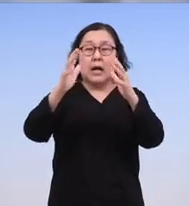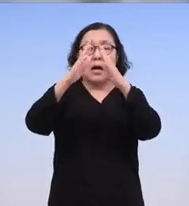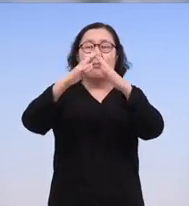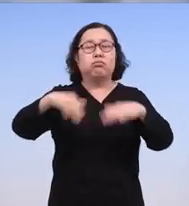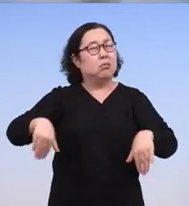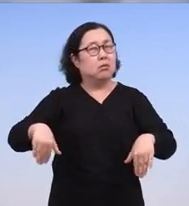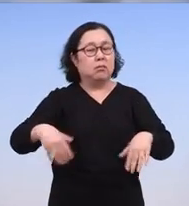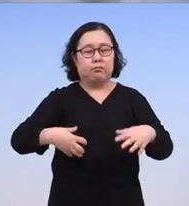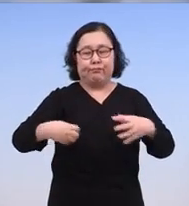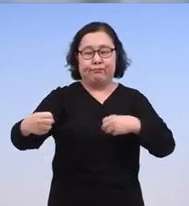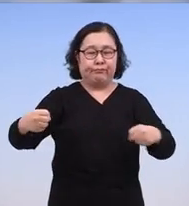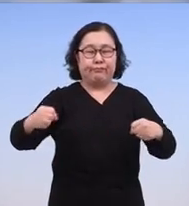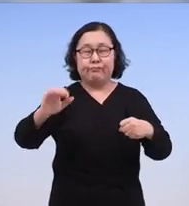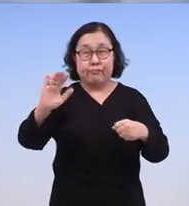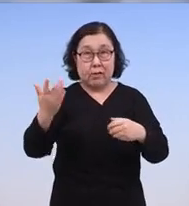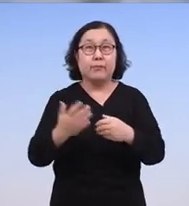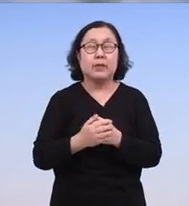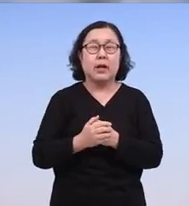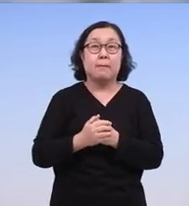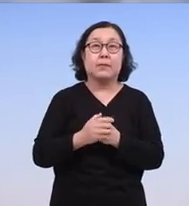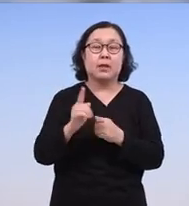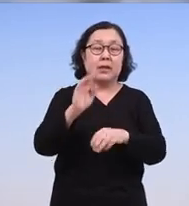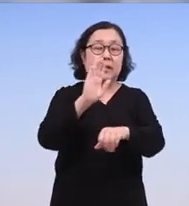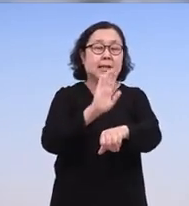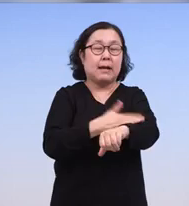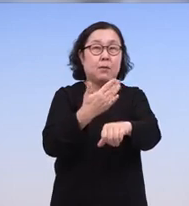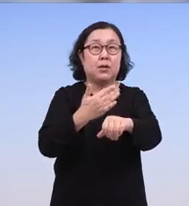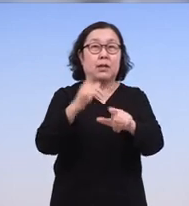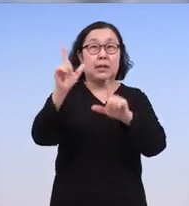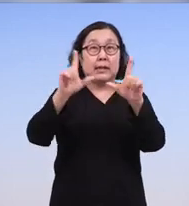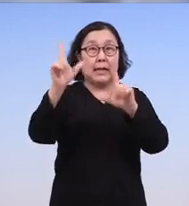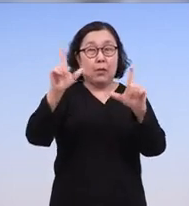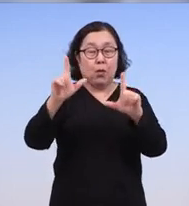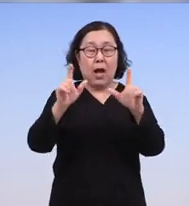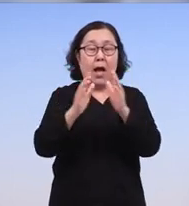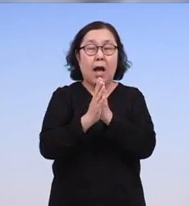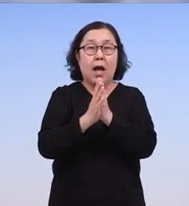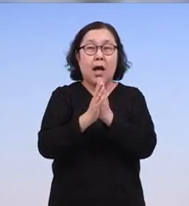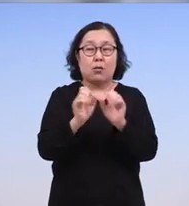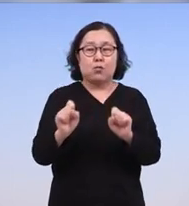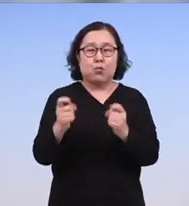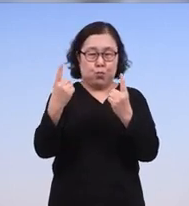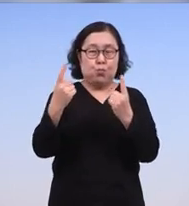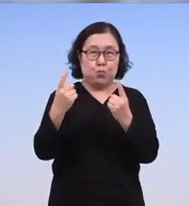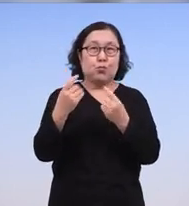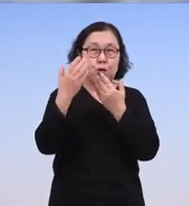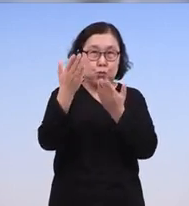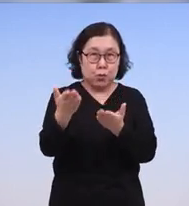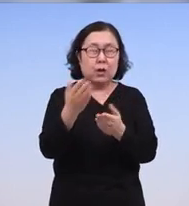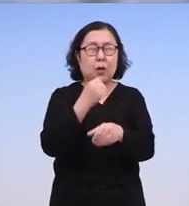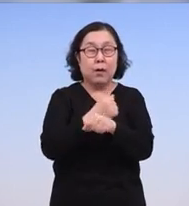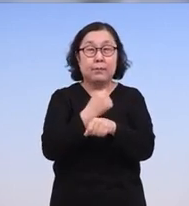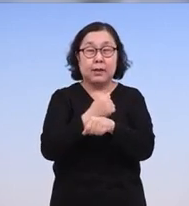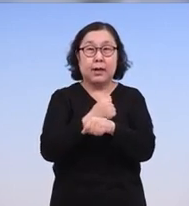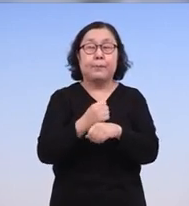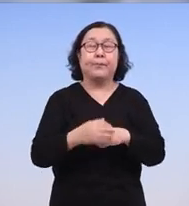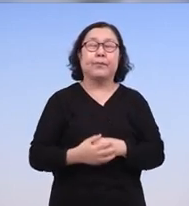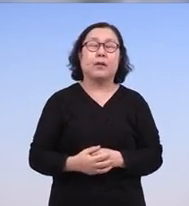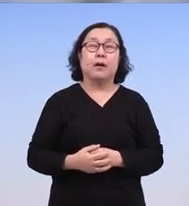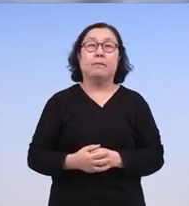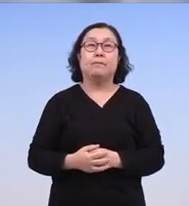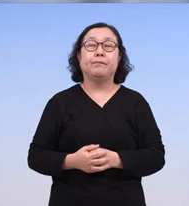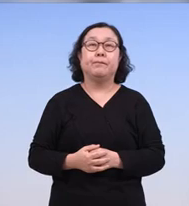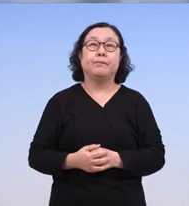제국이 무너지는데, 이 진시황의 잘못된 태도가 큰 원인을 제공했다. 그렇게들 분석하는 거 아닙니까?